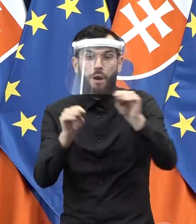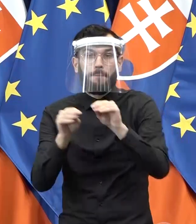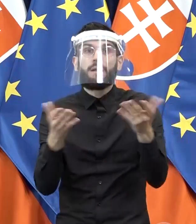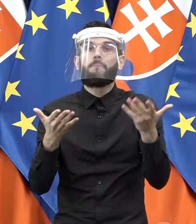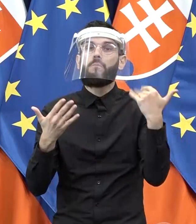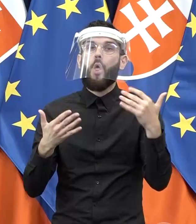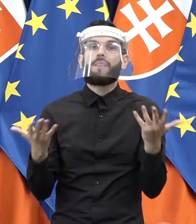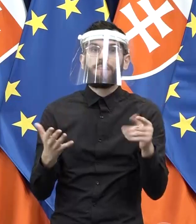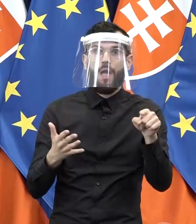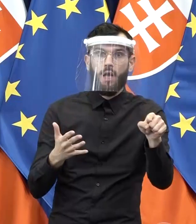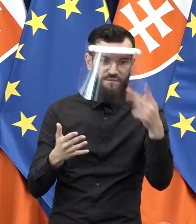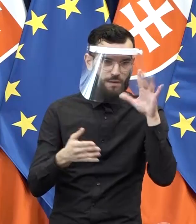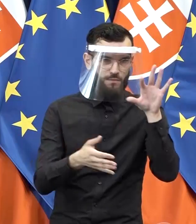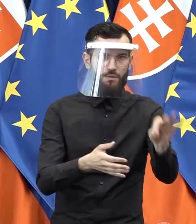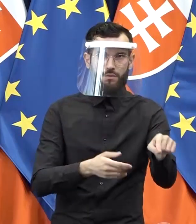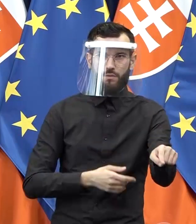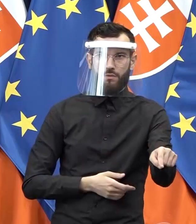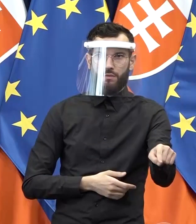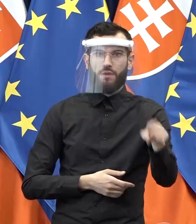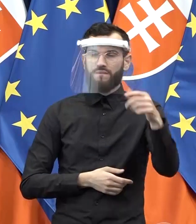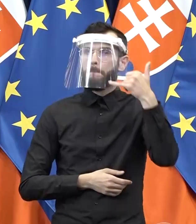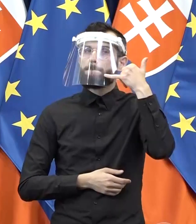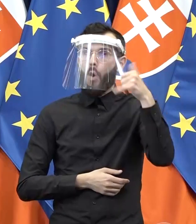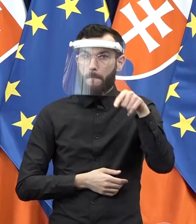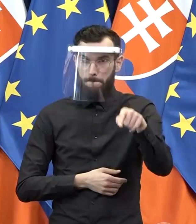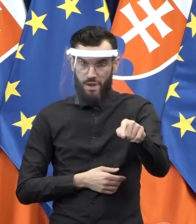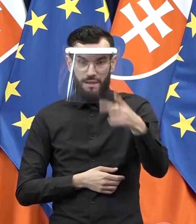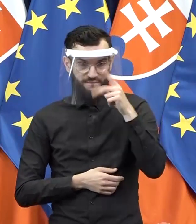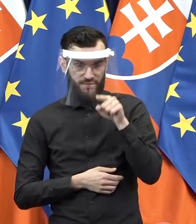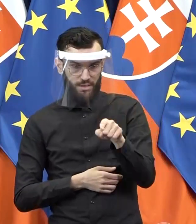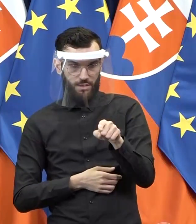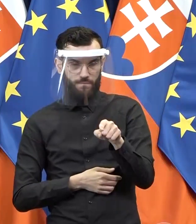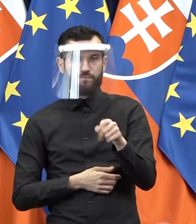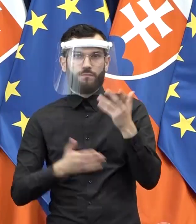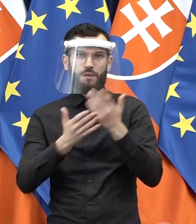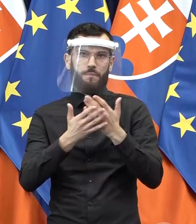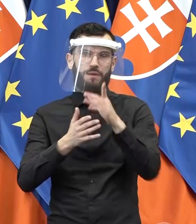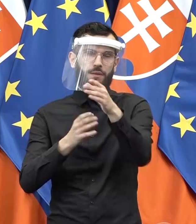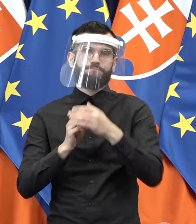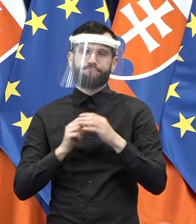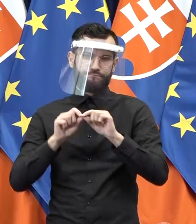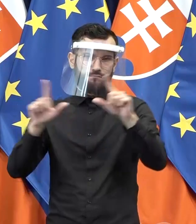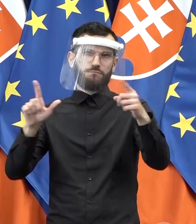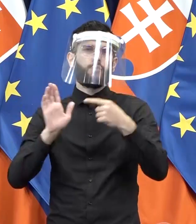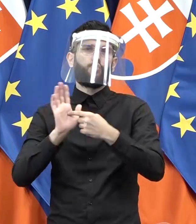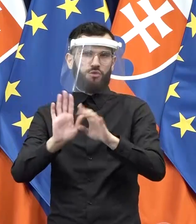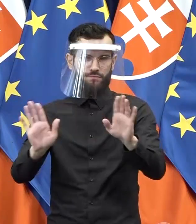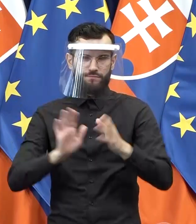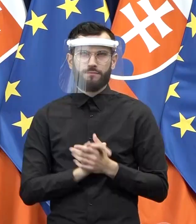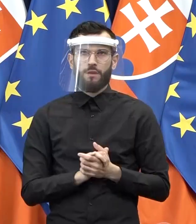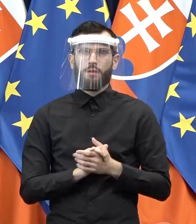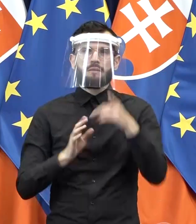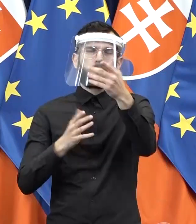spustíme, že pri všetkých užívateľov mobilných telefónov, tak budeme vidieť, keď to teda tak trošku premietnem do takého ľudového jazyka,